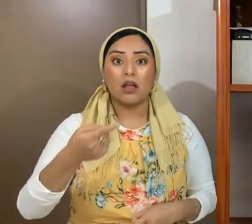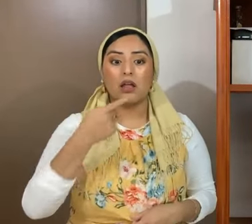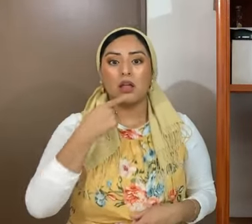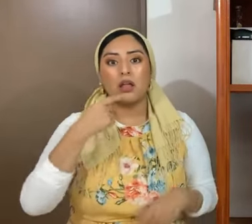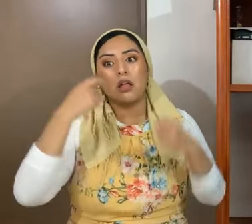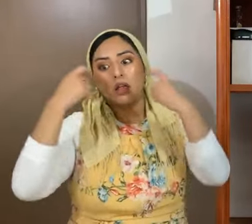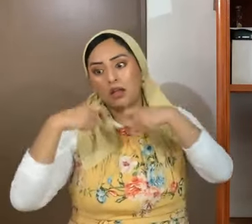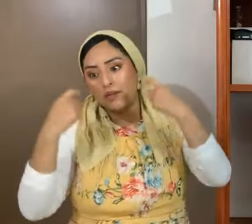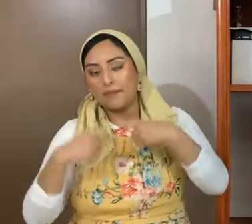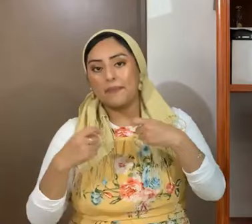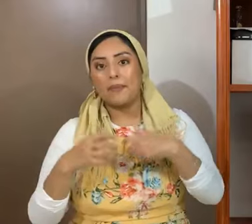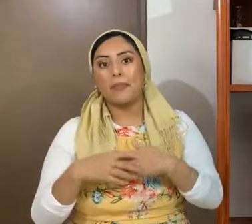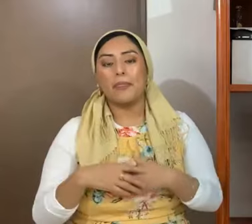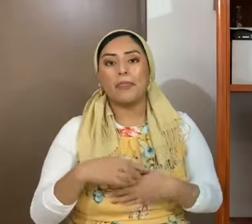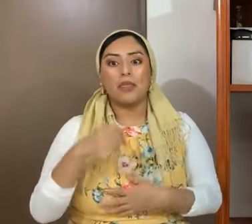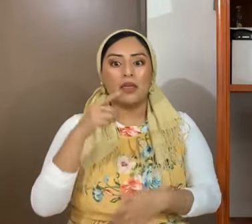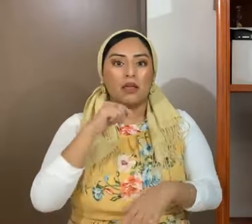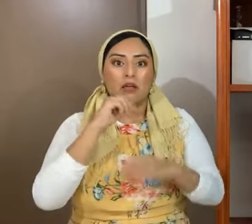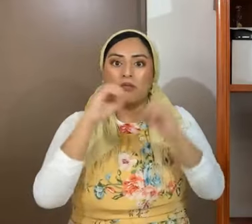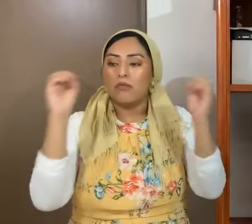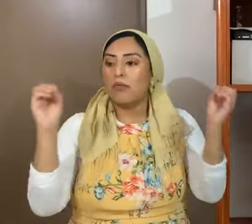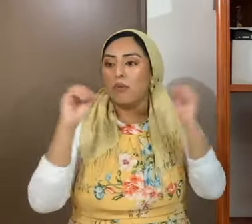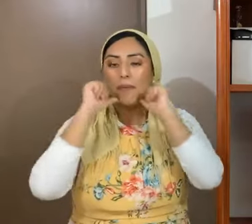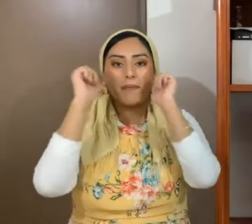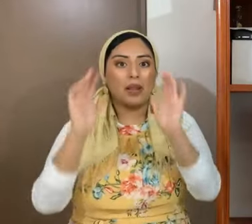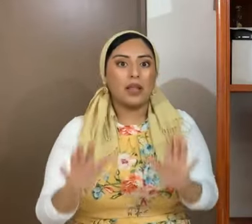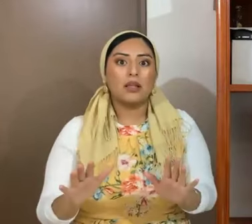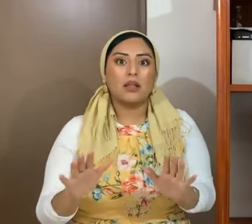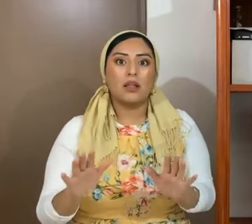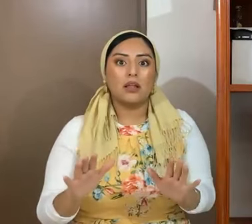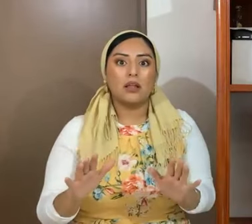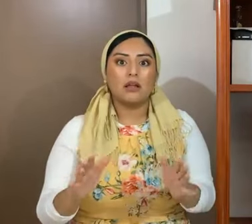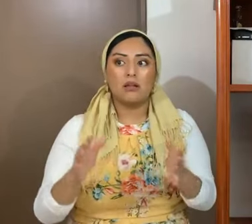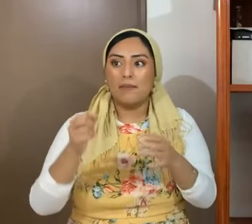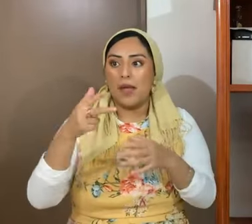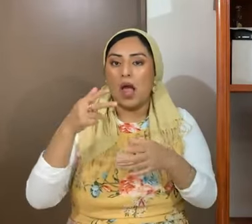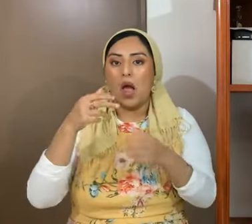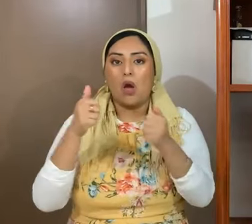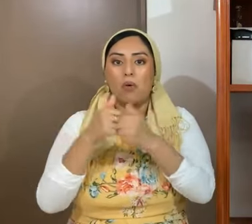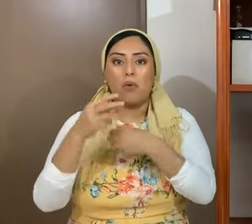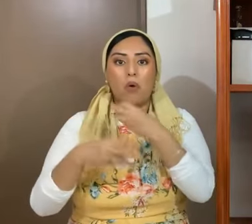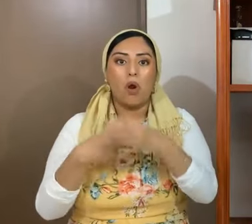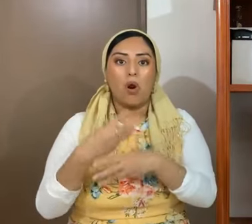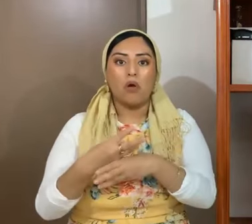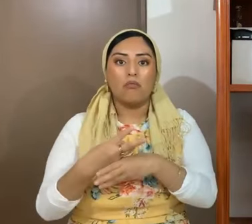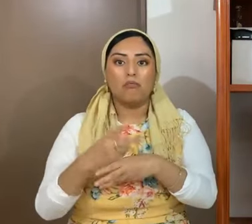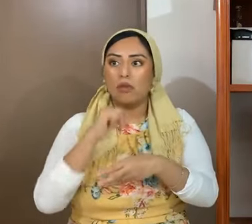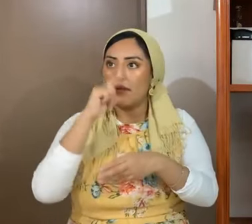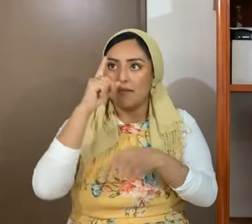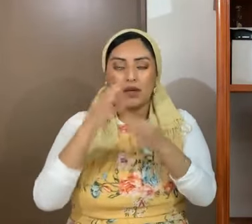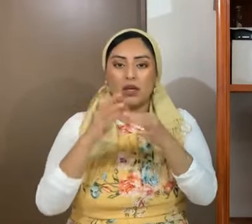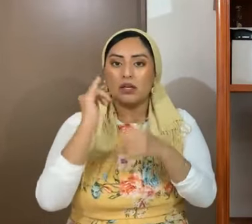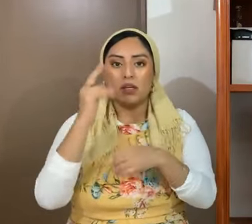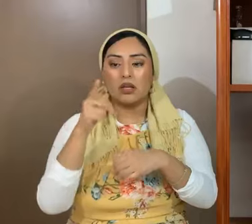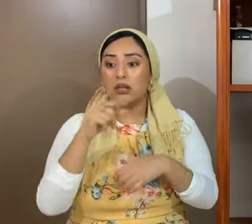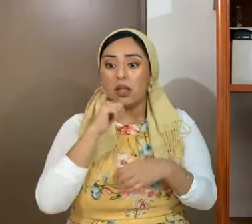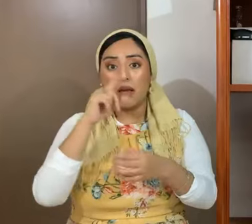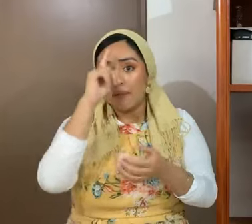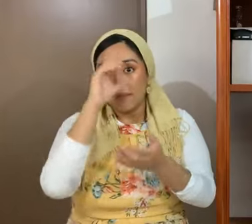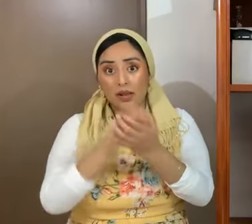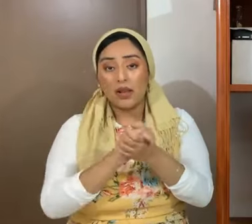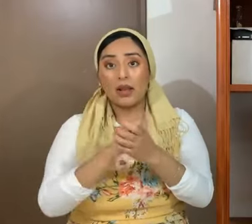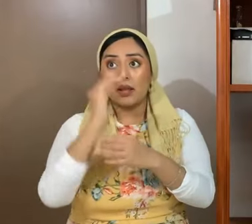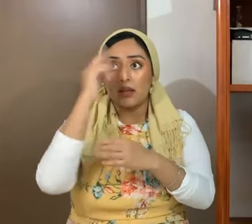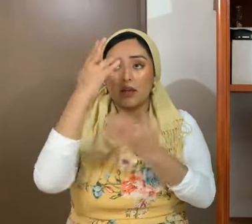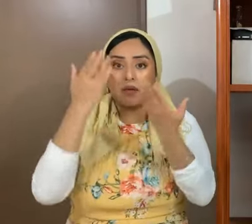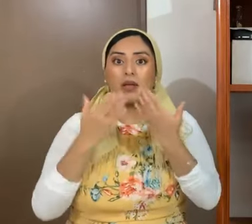quejan, lloran y lamentan porque no hay bendición y porque ya se asimilaron. Es que no fueron fieles a Elohim, no creyeron que Él es quien